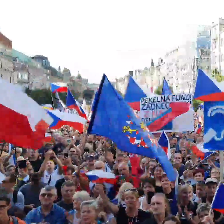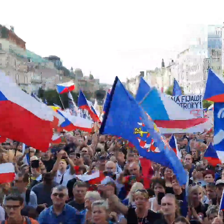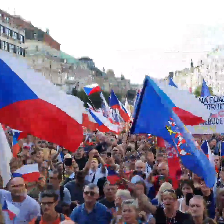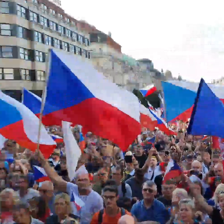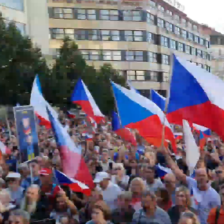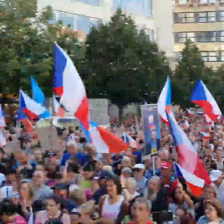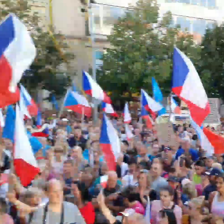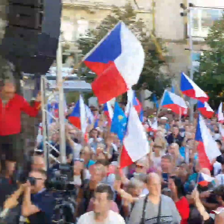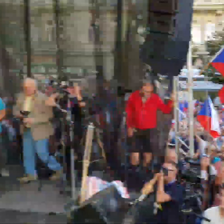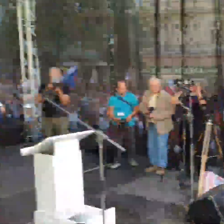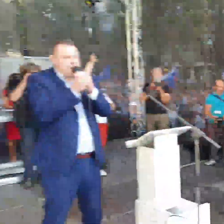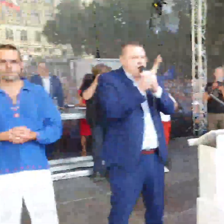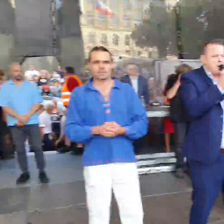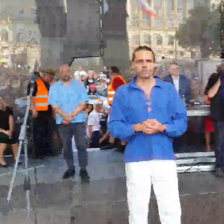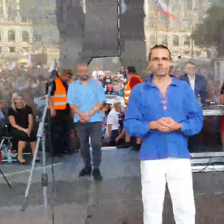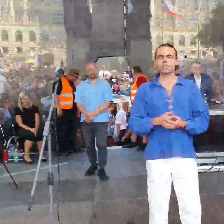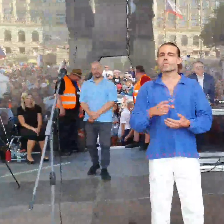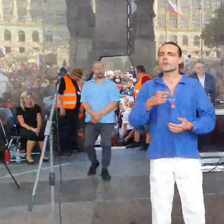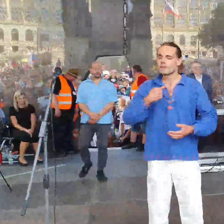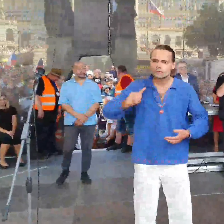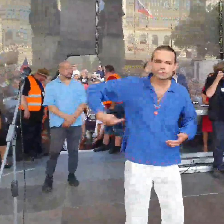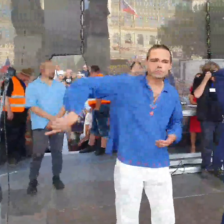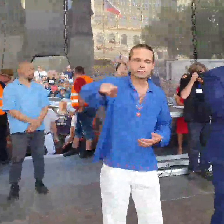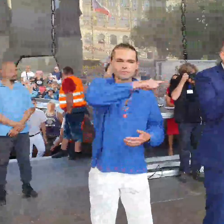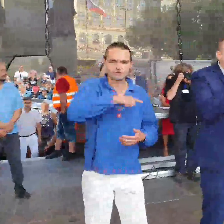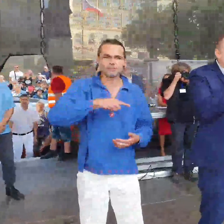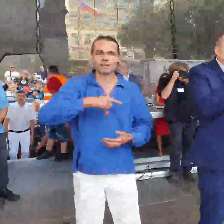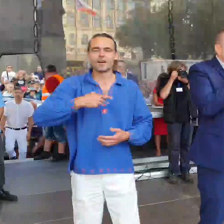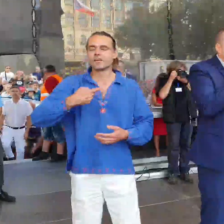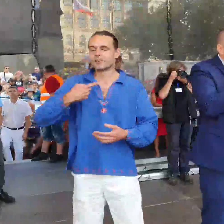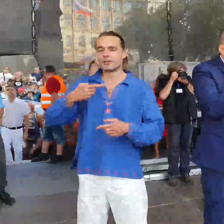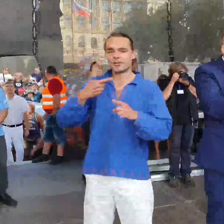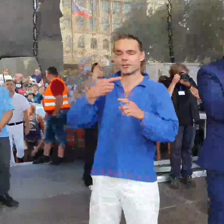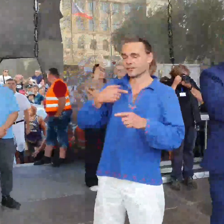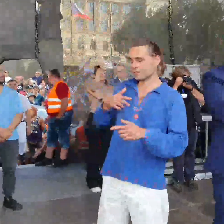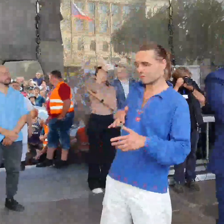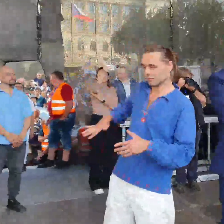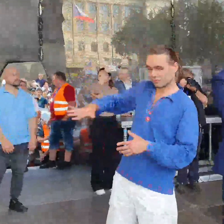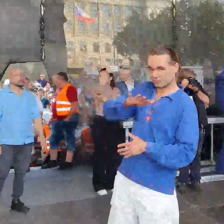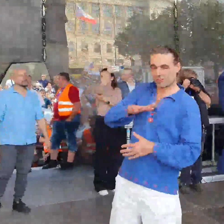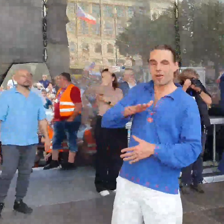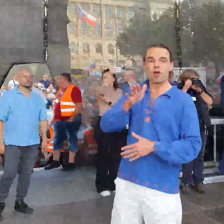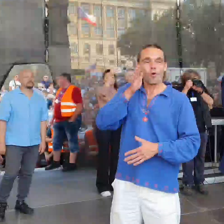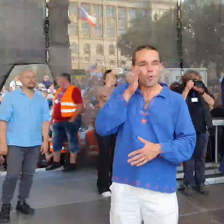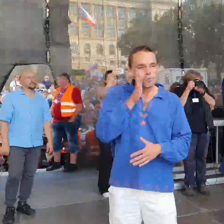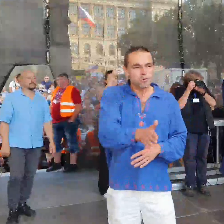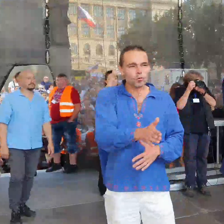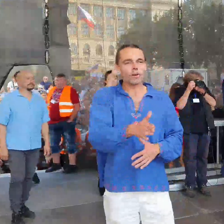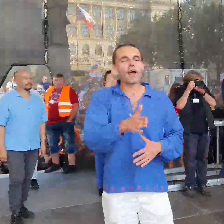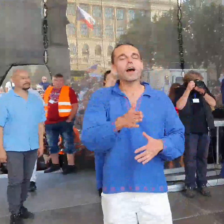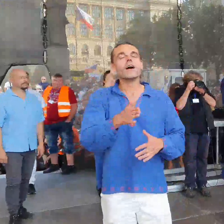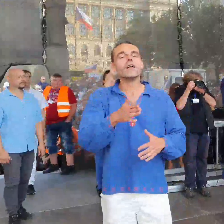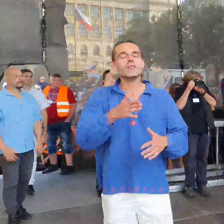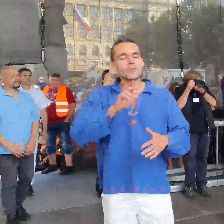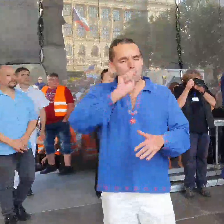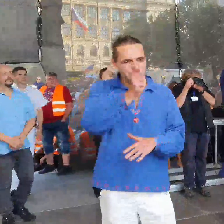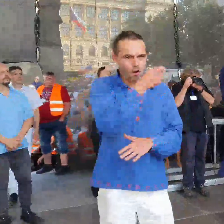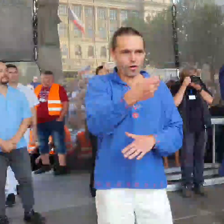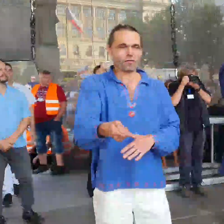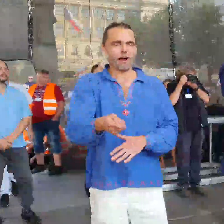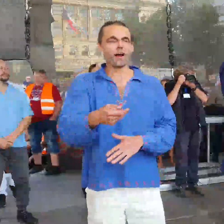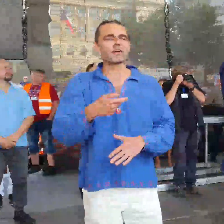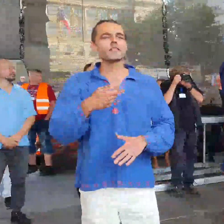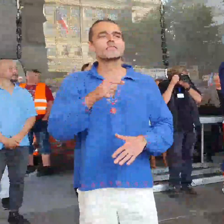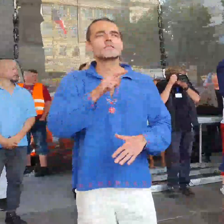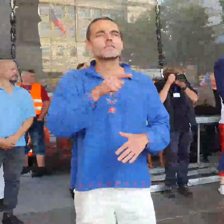A my jsme připraveni se za vás být, jsme připraveni být vaším hlasem a jsme připraveni